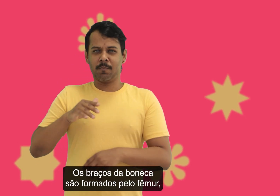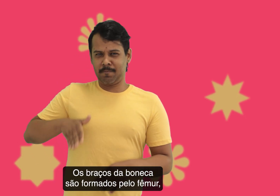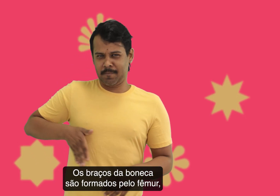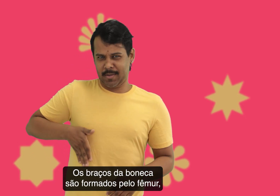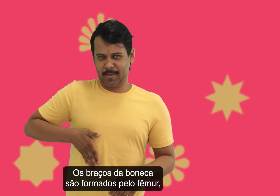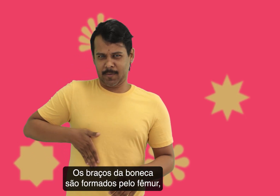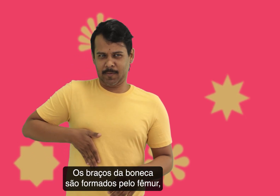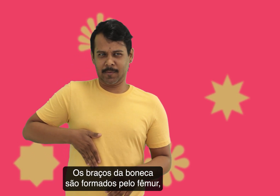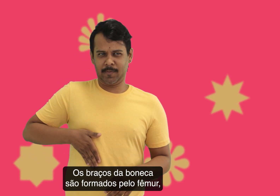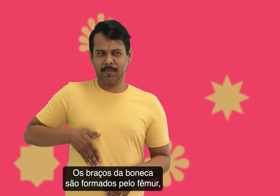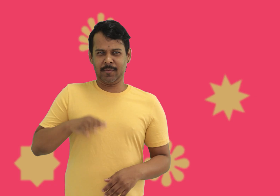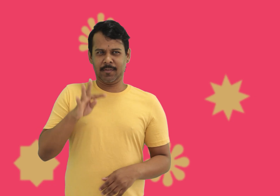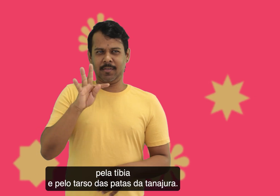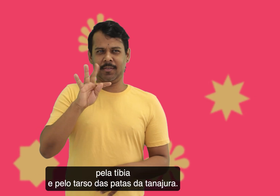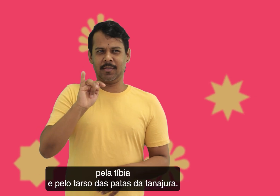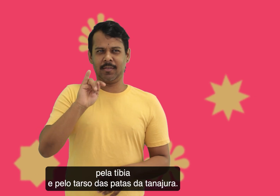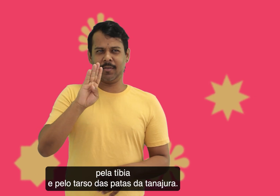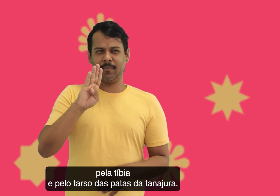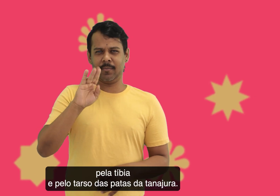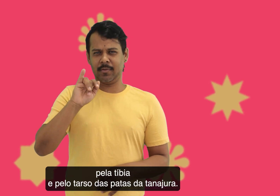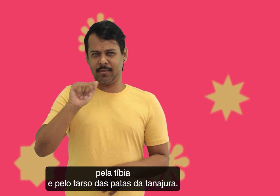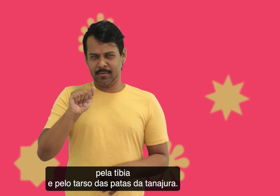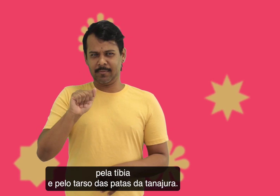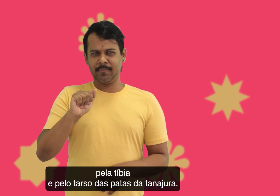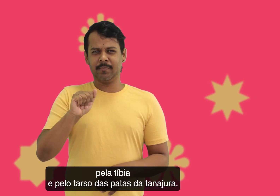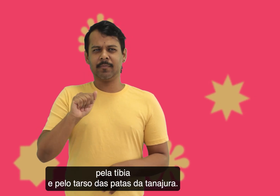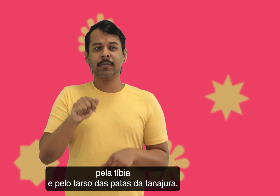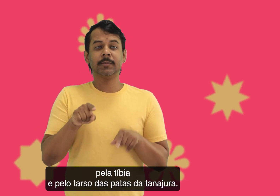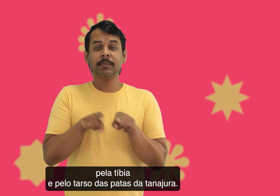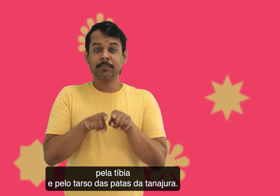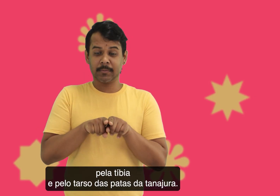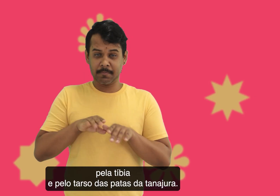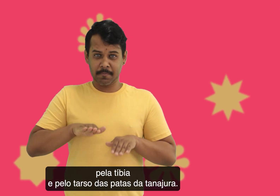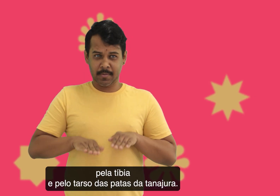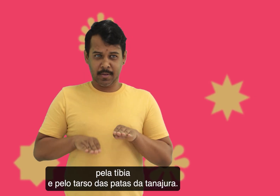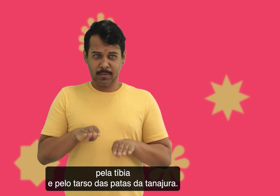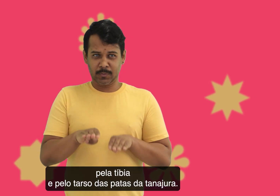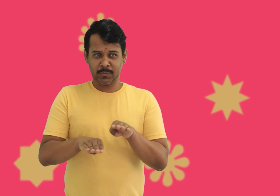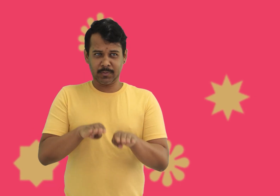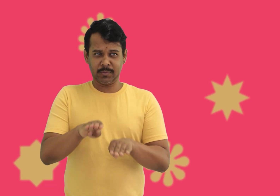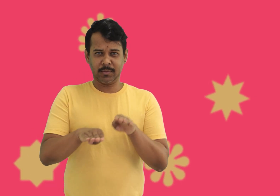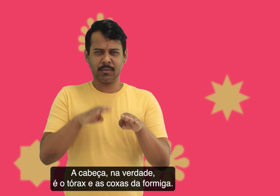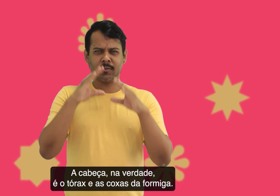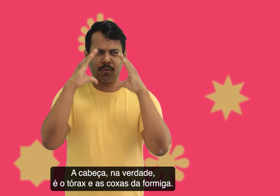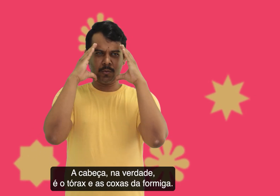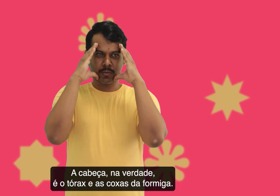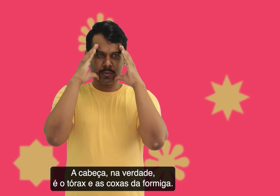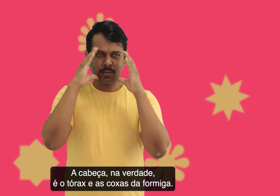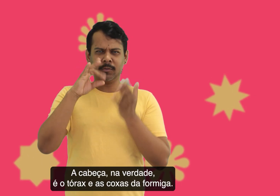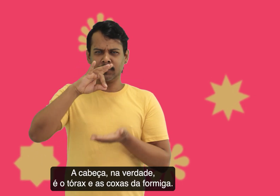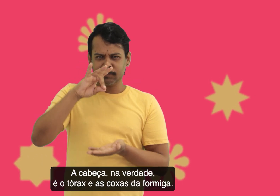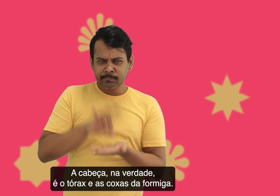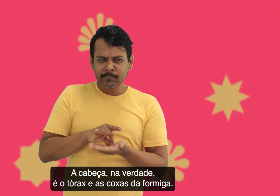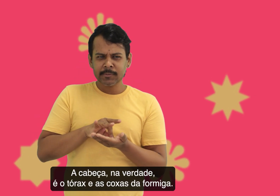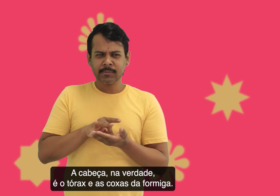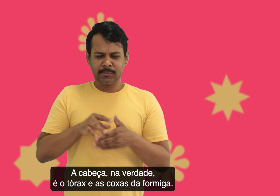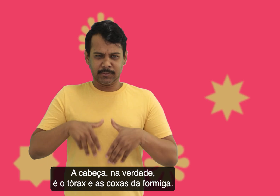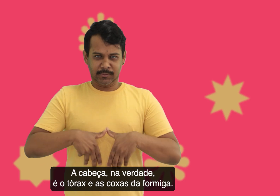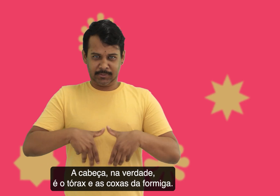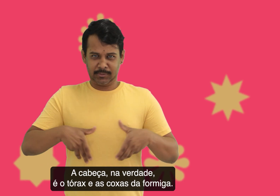são formados pelo fêmur, pela tíbia e pelo tarso das patas da tanajura. A cabeça, na verdade, é o tórax